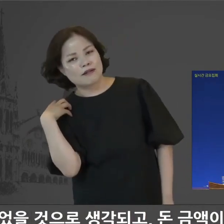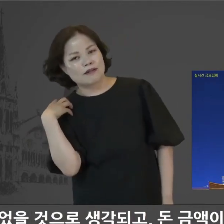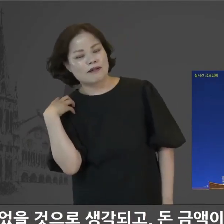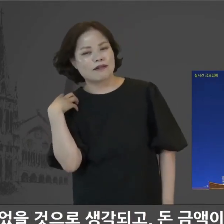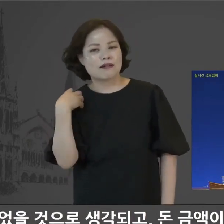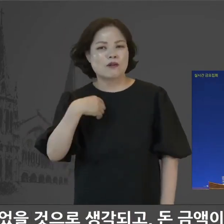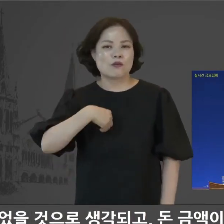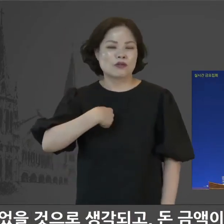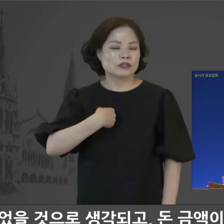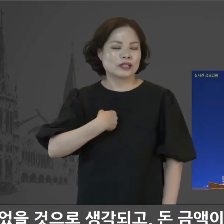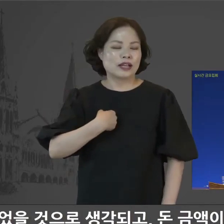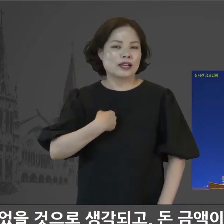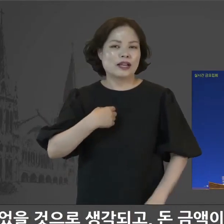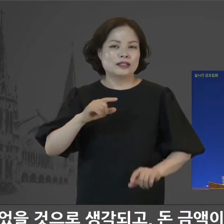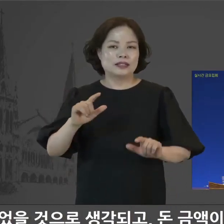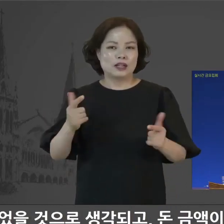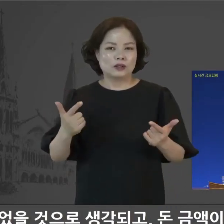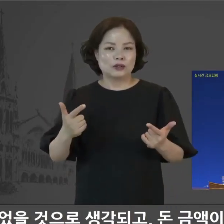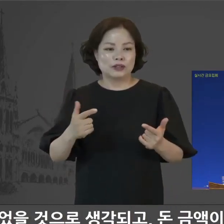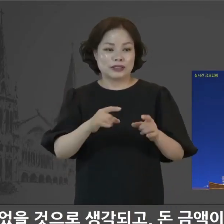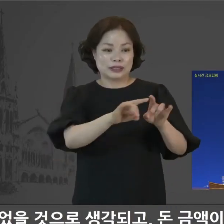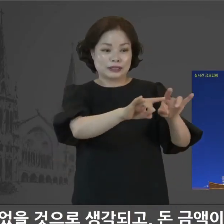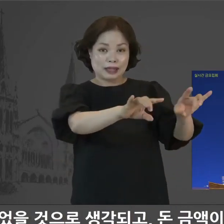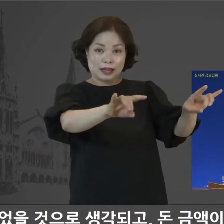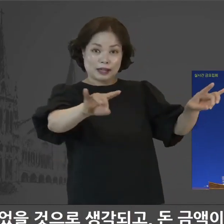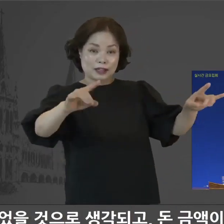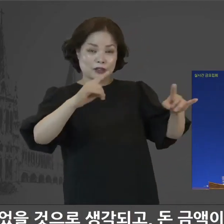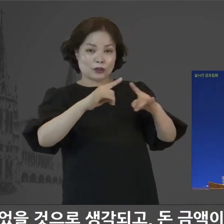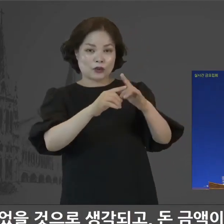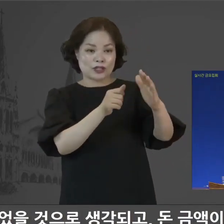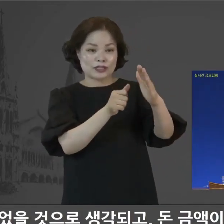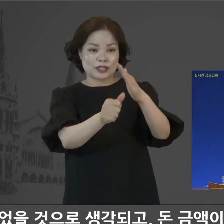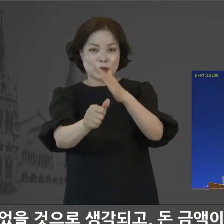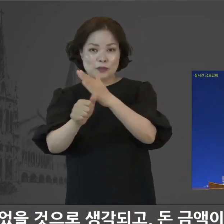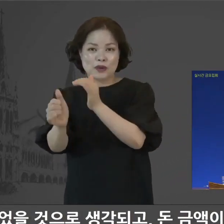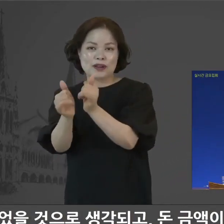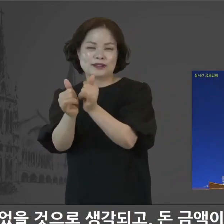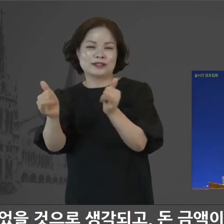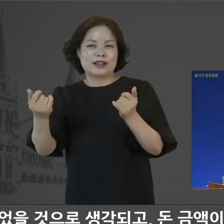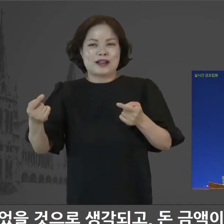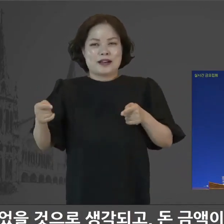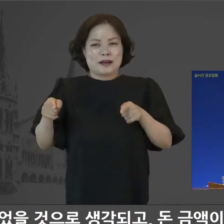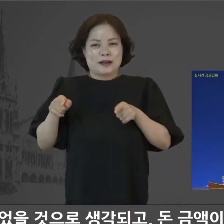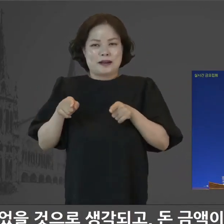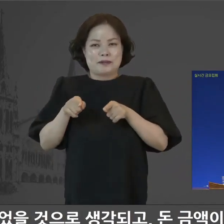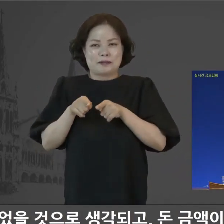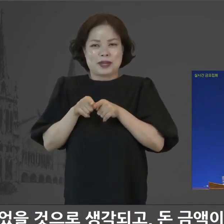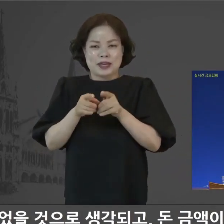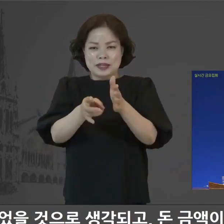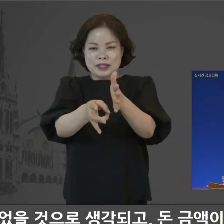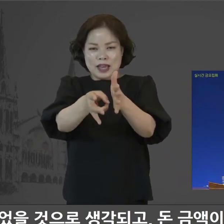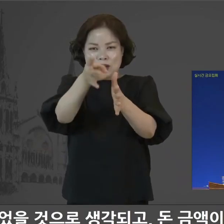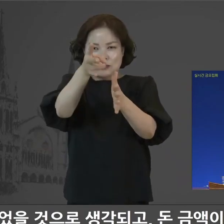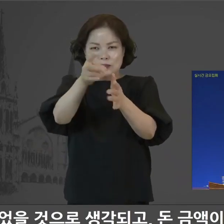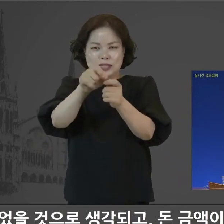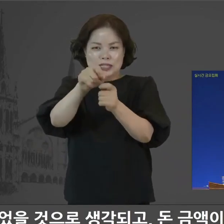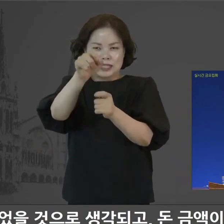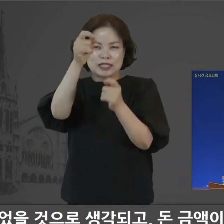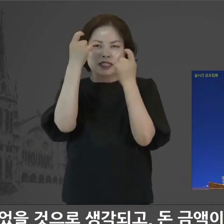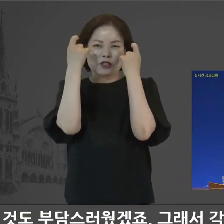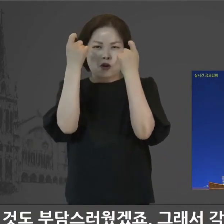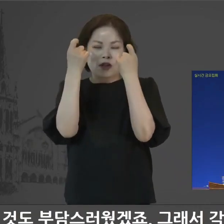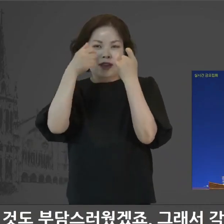그래서 혼자 가지 아니하고 각 교회에 대표하는 인물들과 함께 예루살렘에 긴 여행을